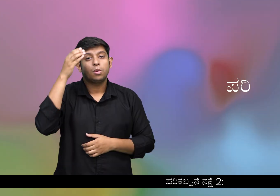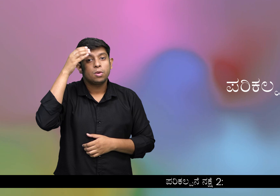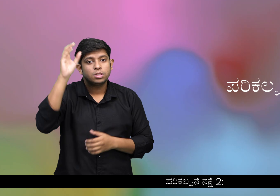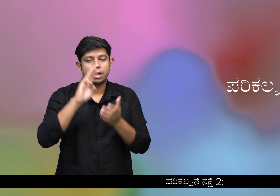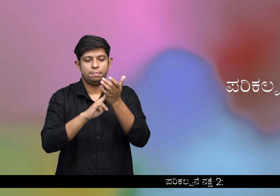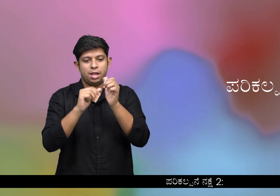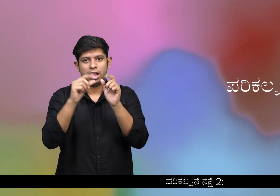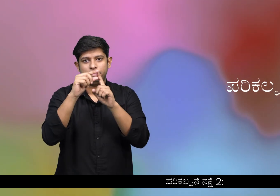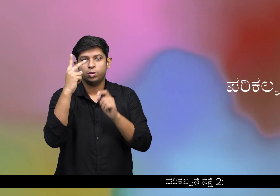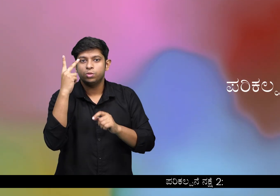ಪರಿಕಲ್ಪನೆ ನಕ್ಷೆ 2.